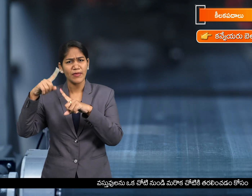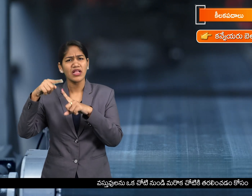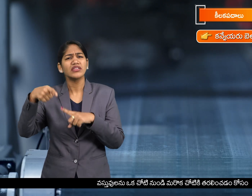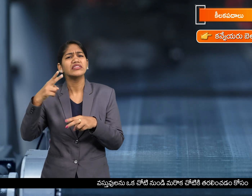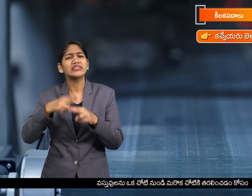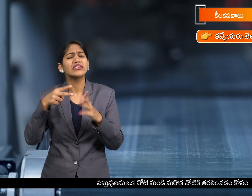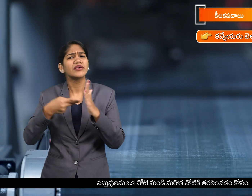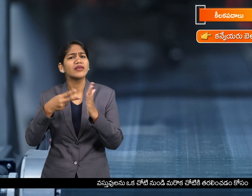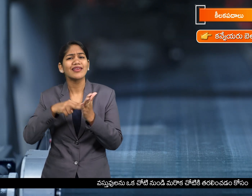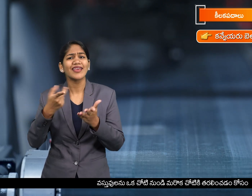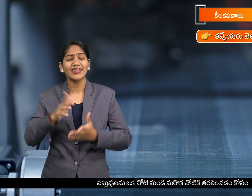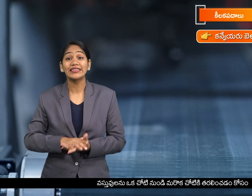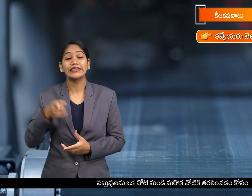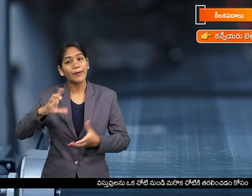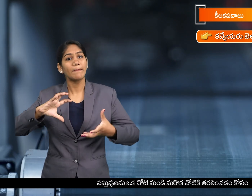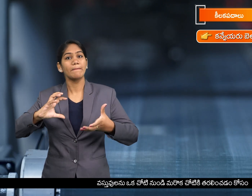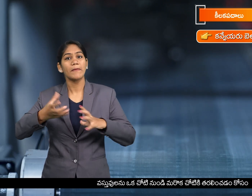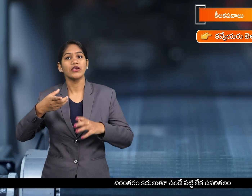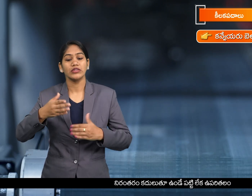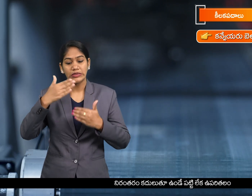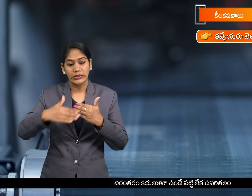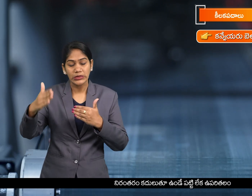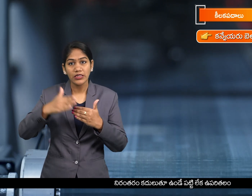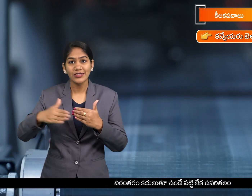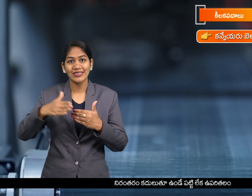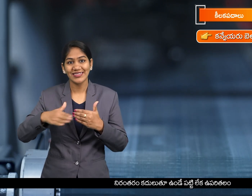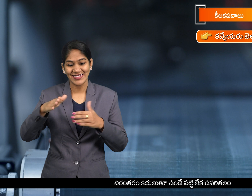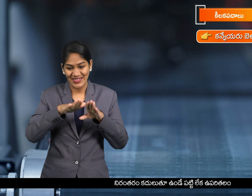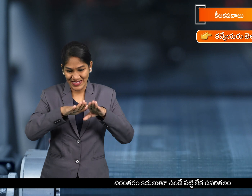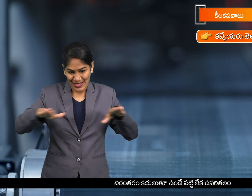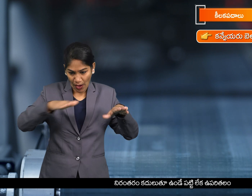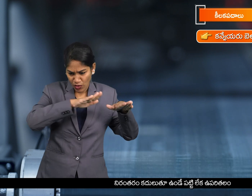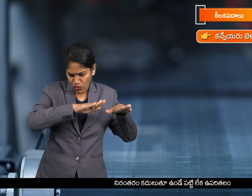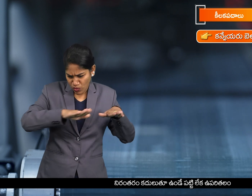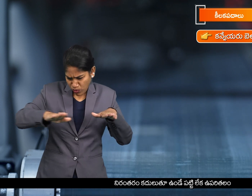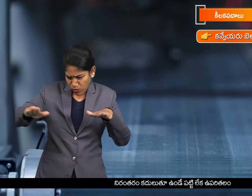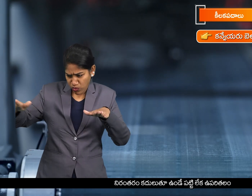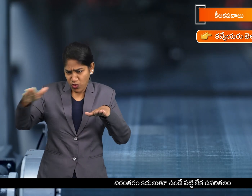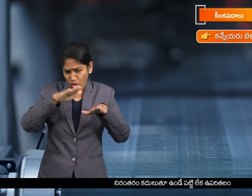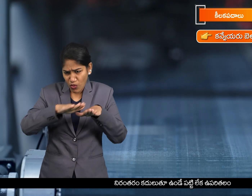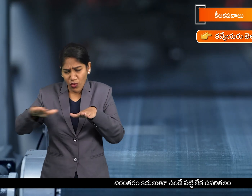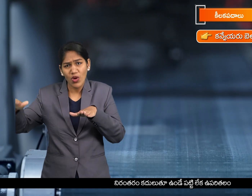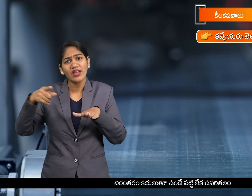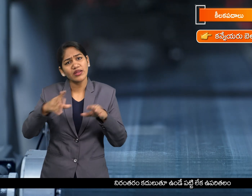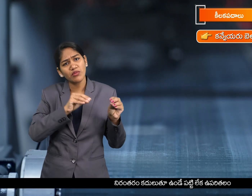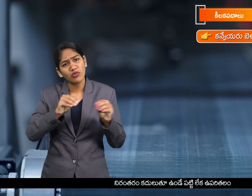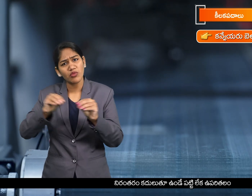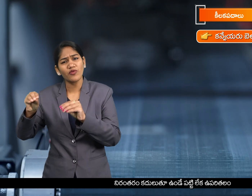వస్తువులను ఒకచోటి నుండి మరొక చోటికి తరలించడం కోసం నిరంతరం కదులుతూ ఉండే పట్టీ లేక